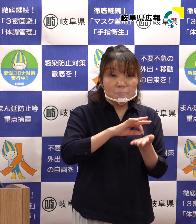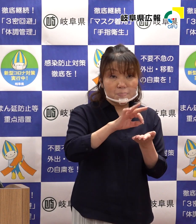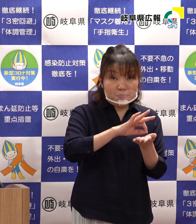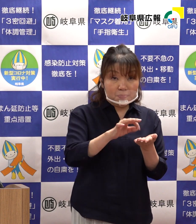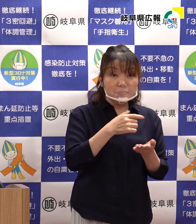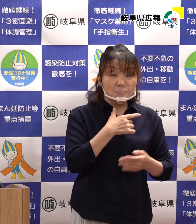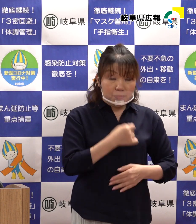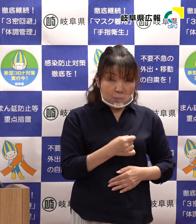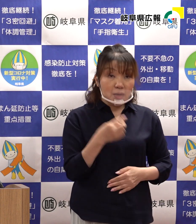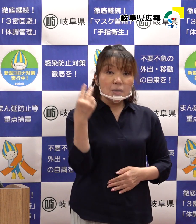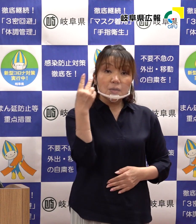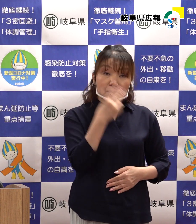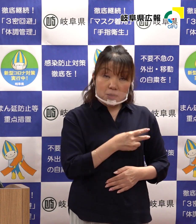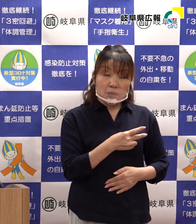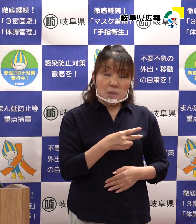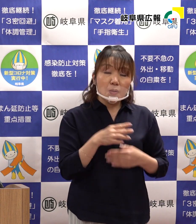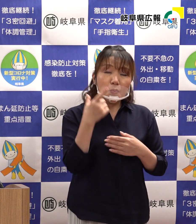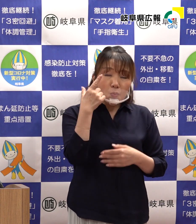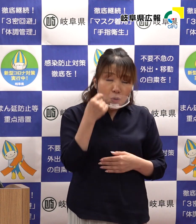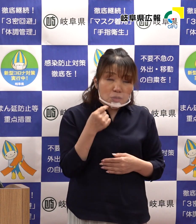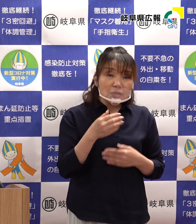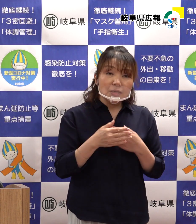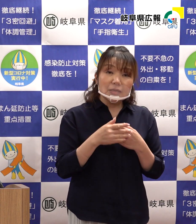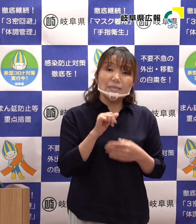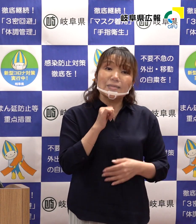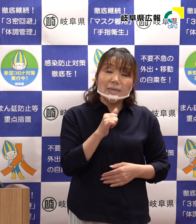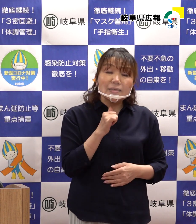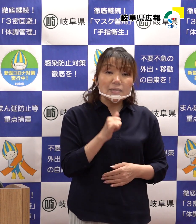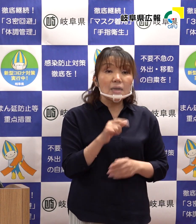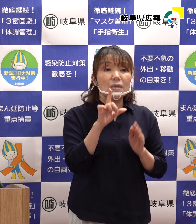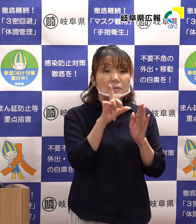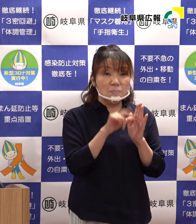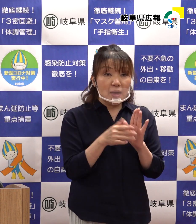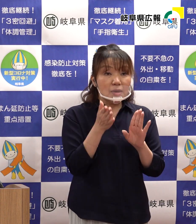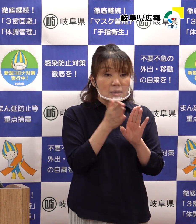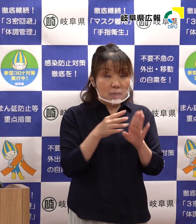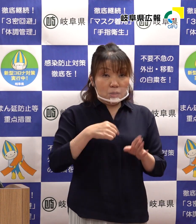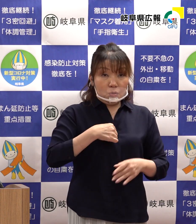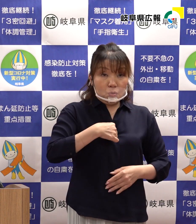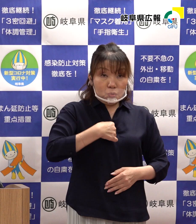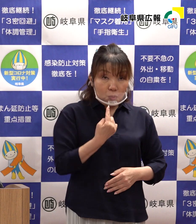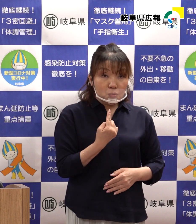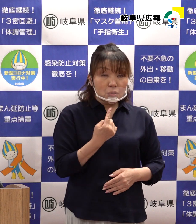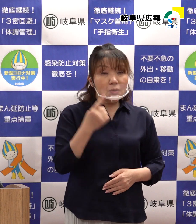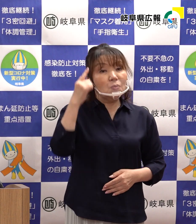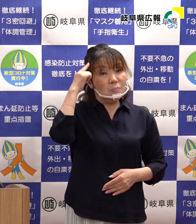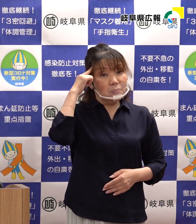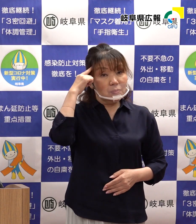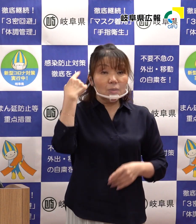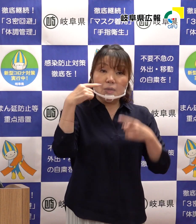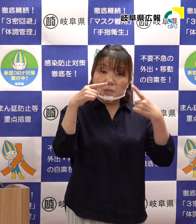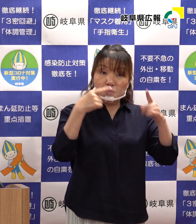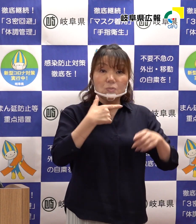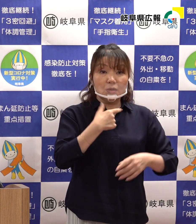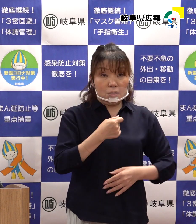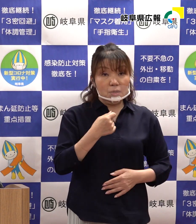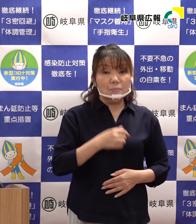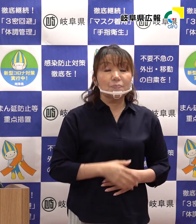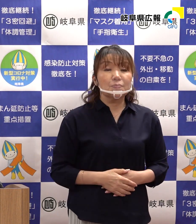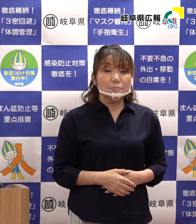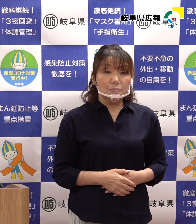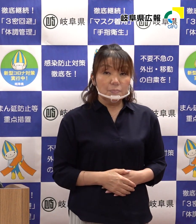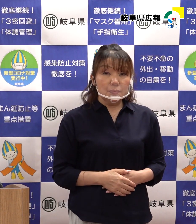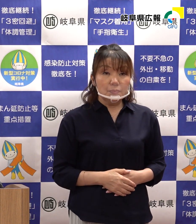仮にこれでも不足するような事態があれば、県独自でも何か考えていきたいというふうに思っておるところでござい